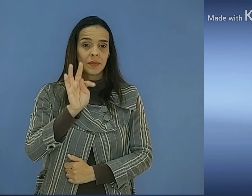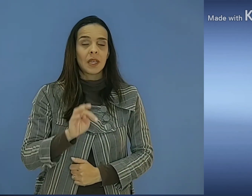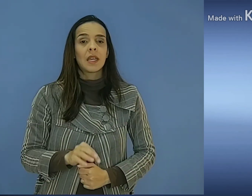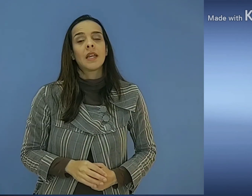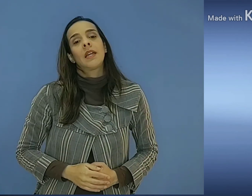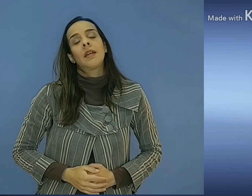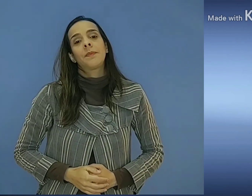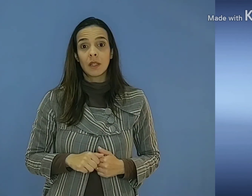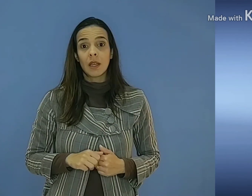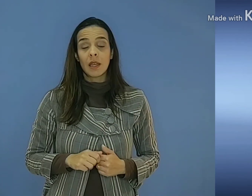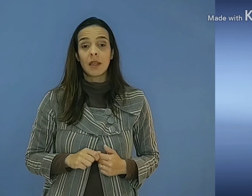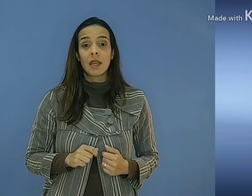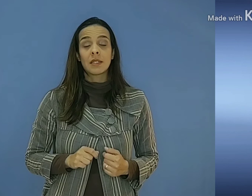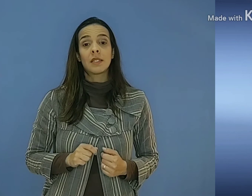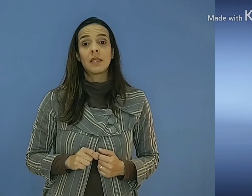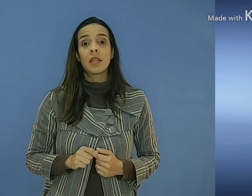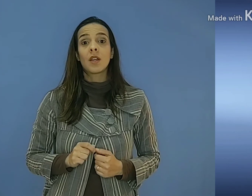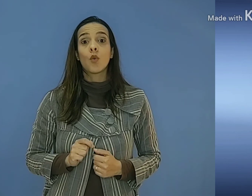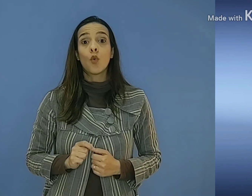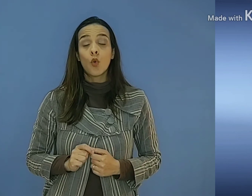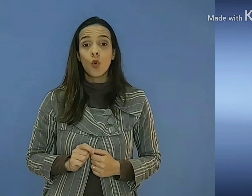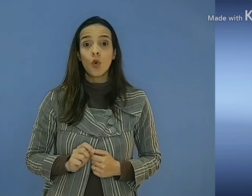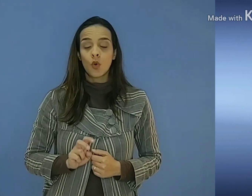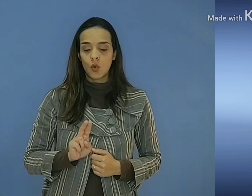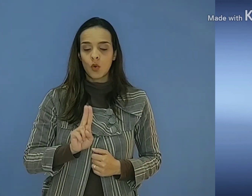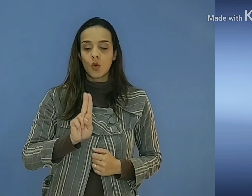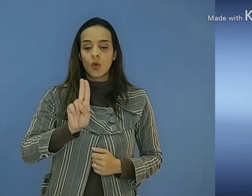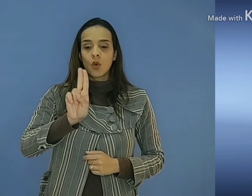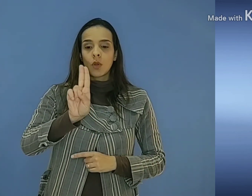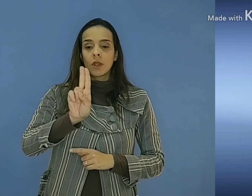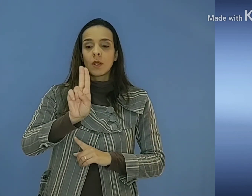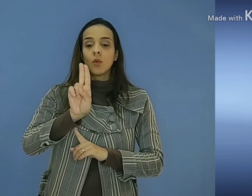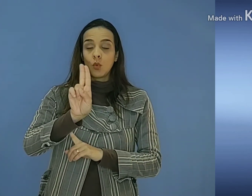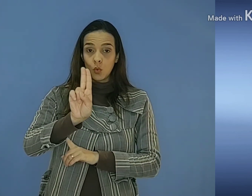T. R, S, T, U,